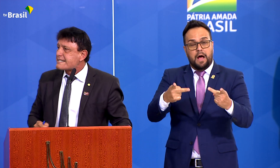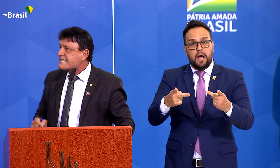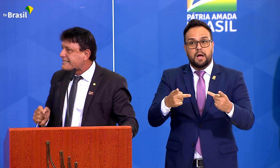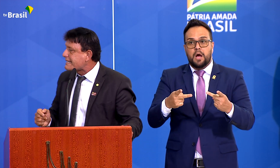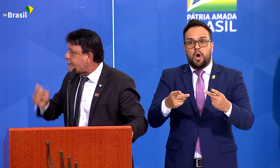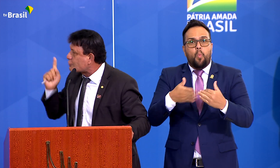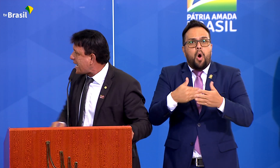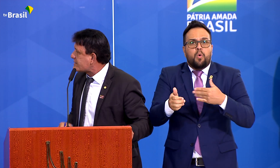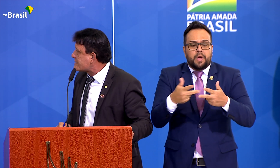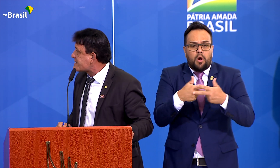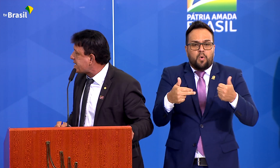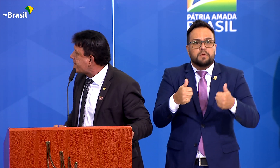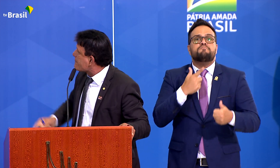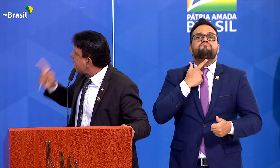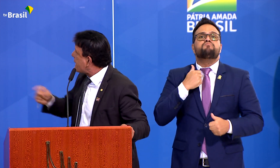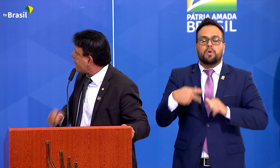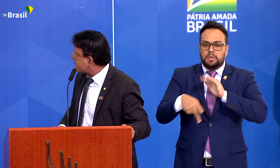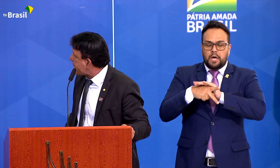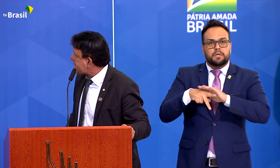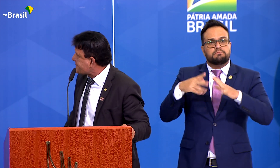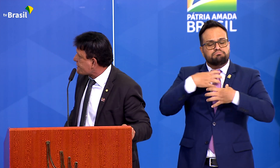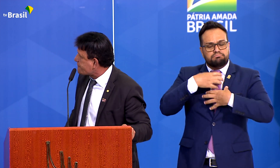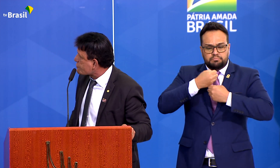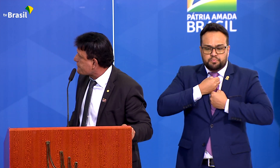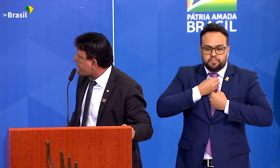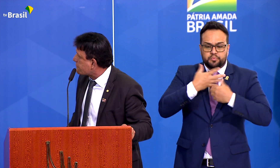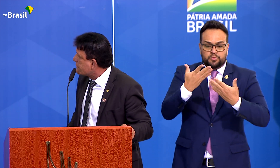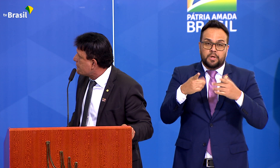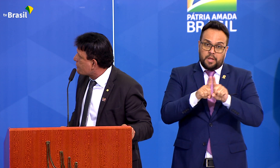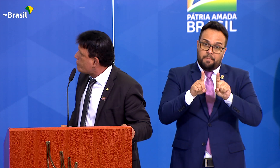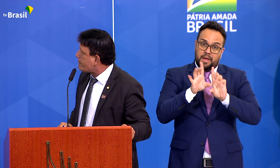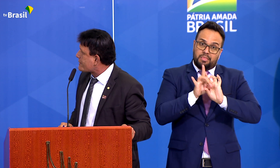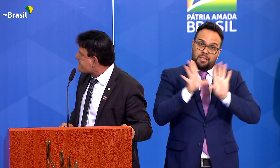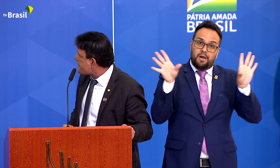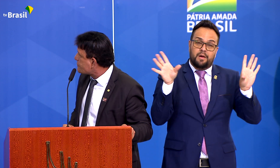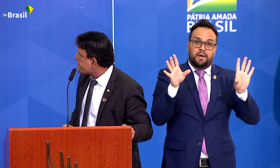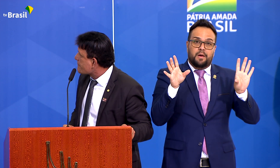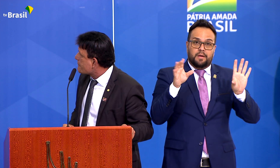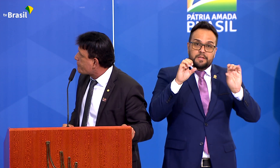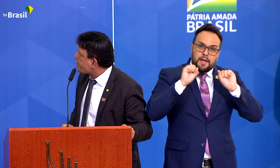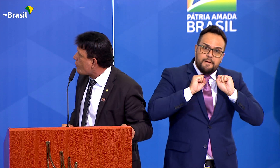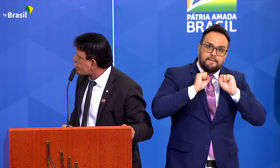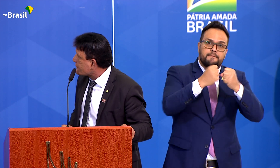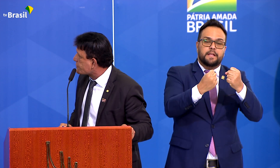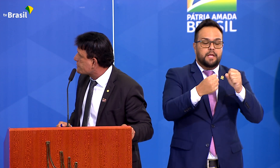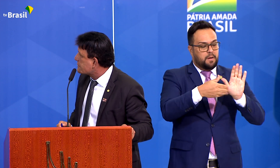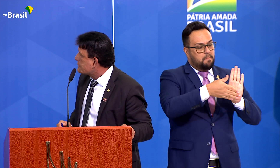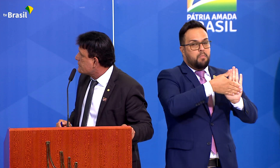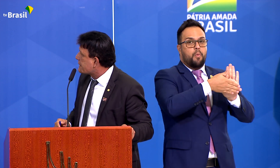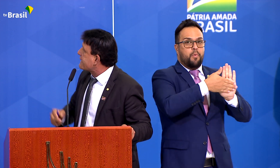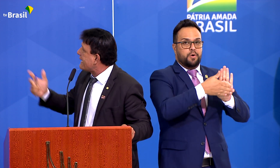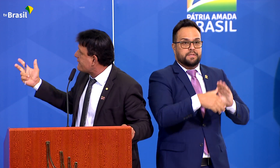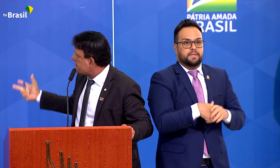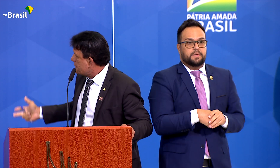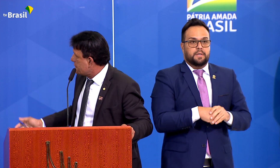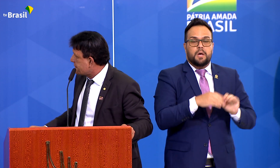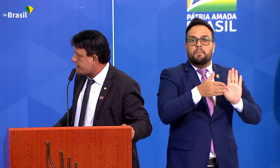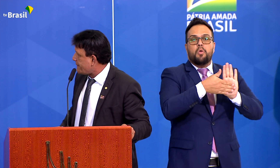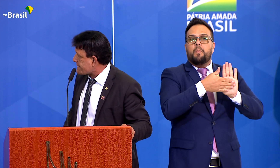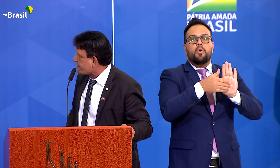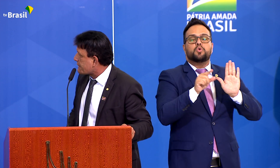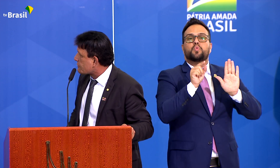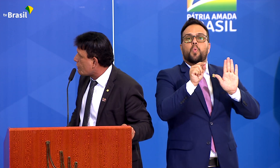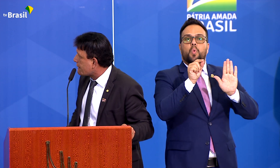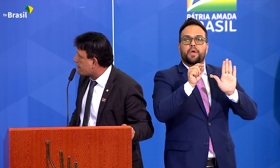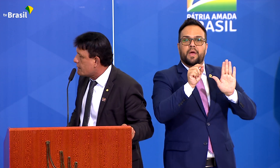qualquer coisa que se tem a vontade e independerá Presidente bolsonaro como por exemplo propostas que querem